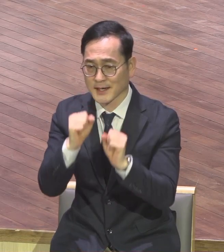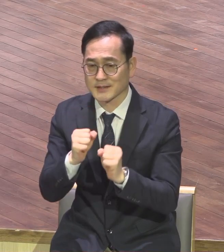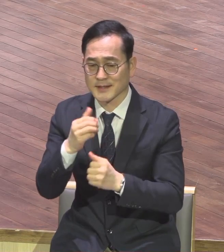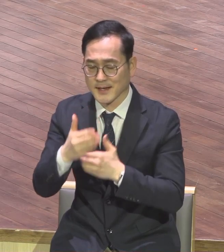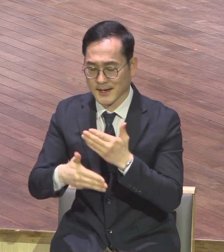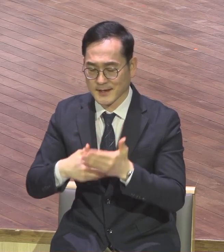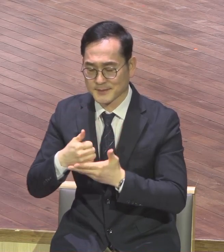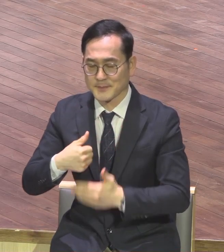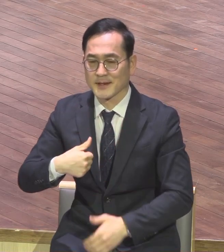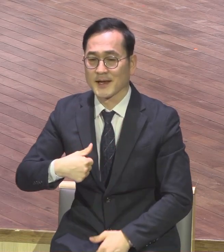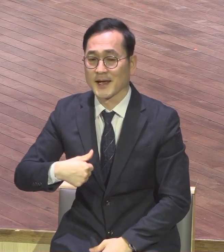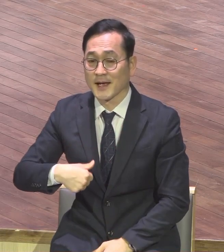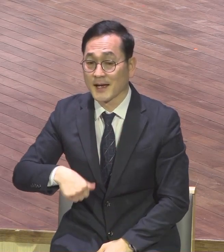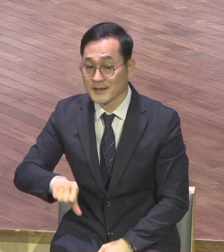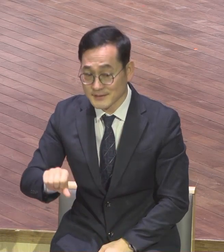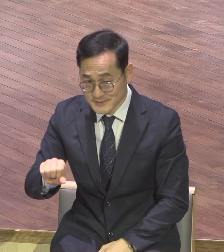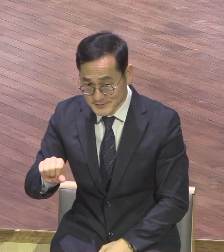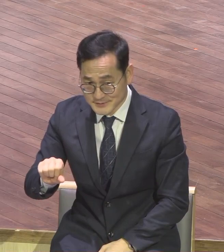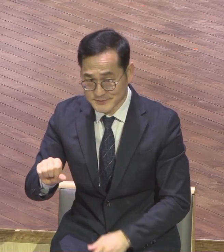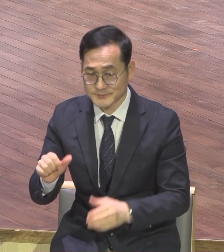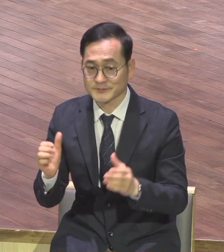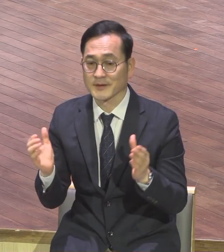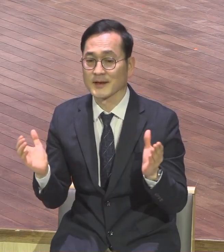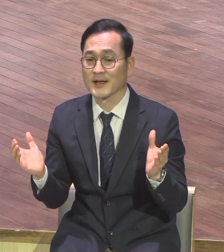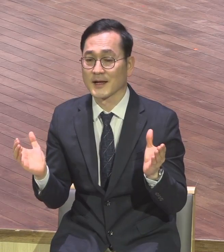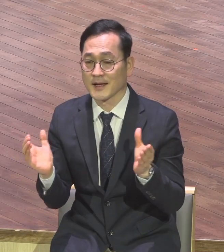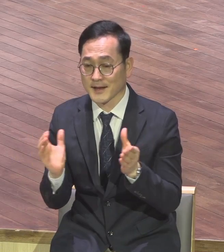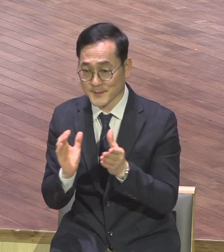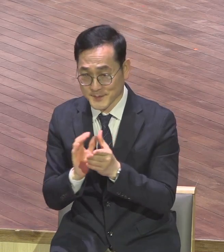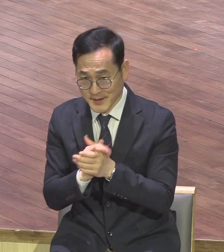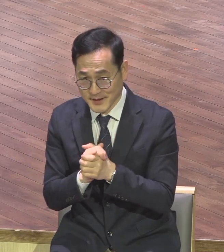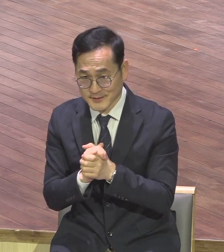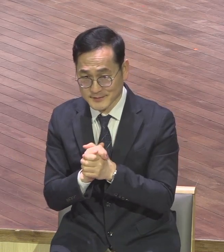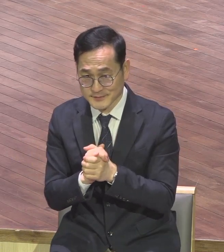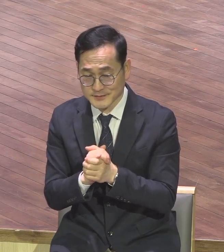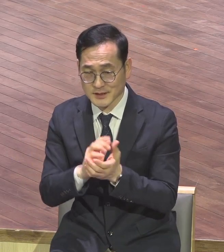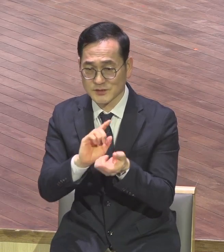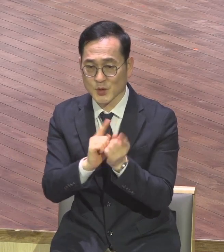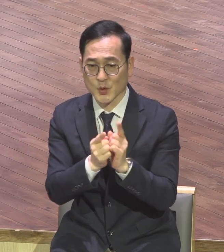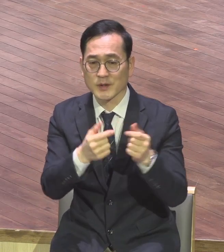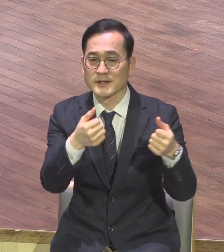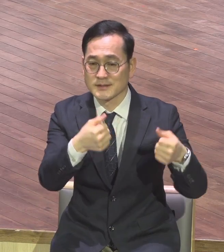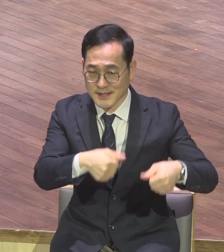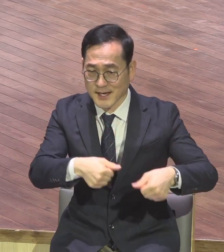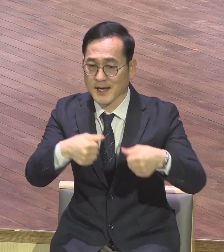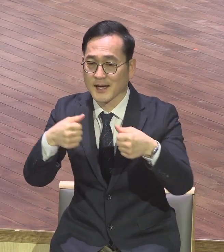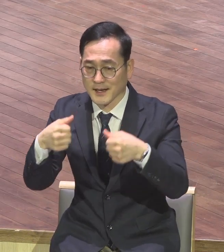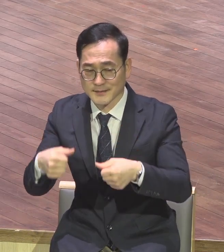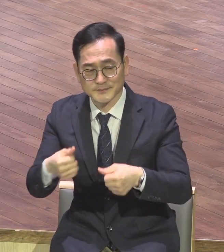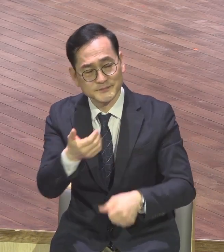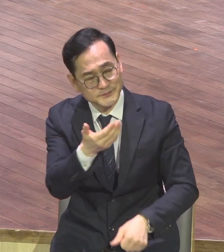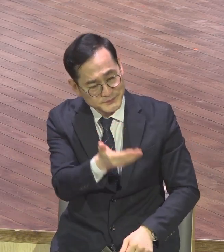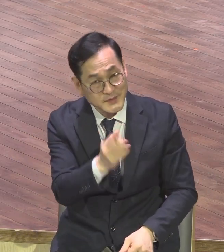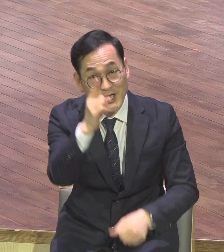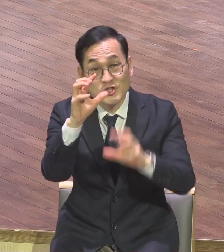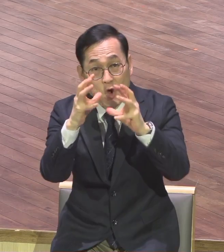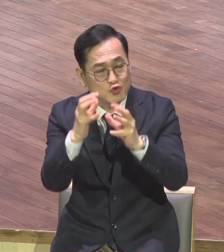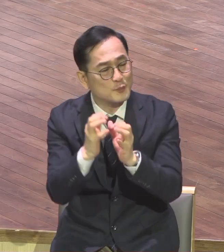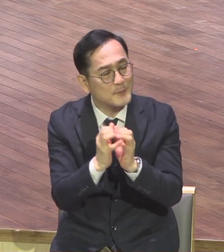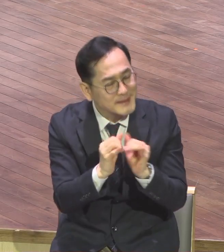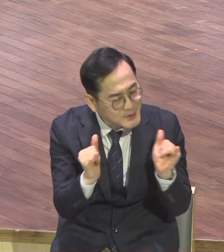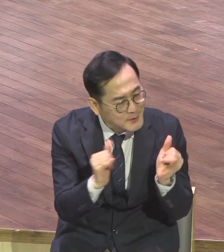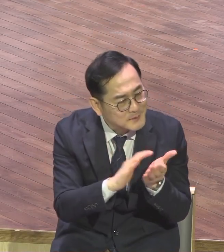살아계신 하나님의 아들이십니다. 아멘. 우리 해외 성도들 같이 서로 인사합시다. 성도님은 천국